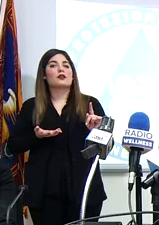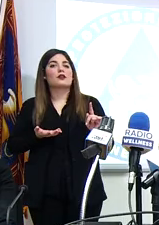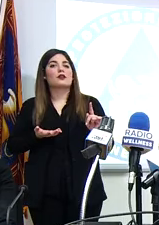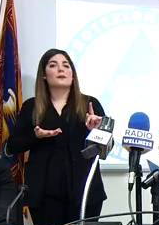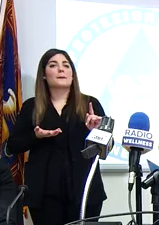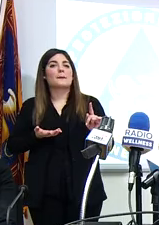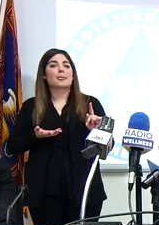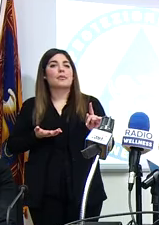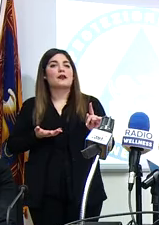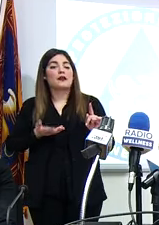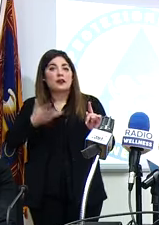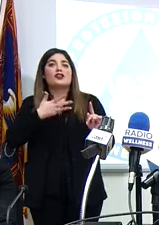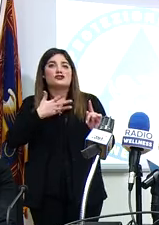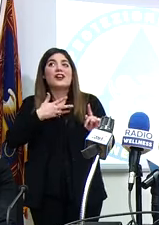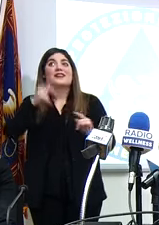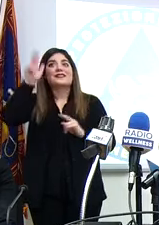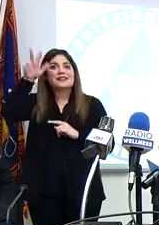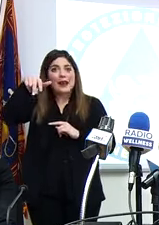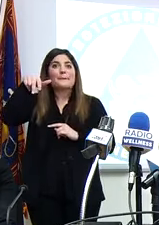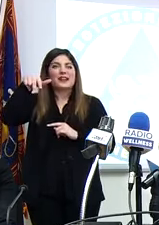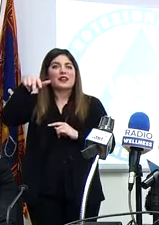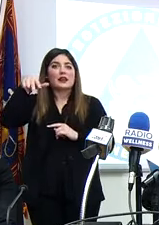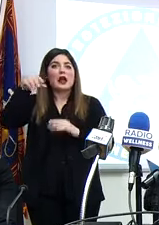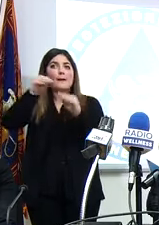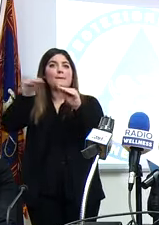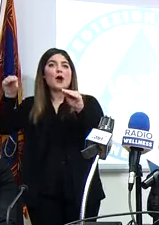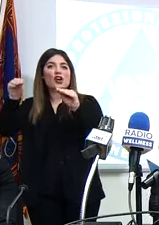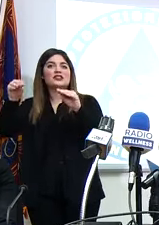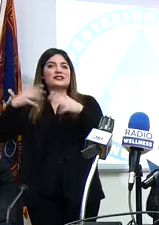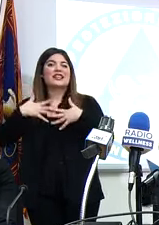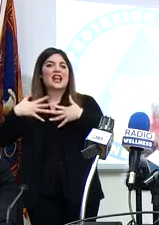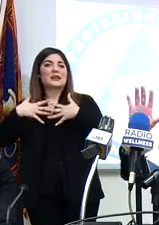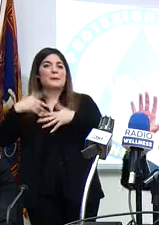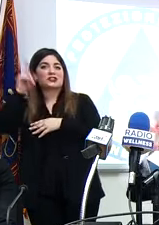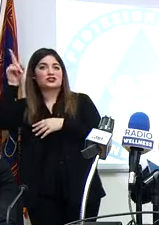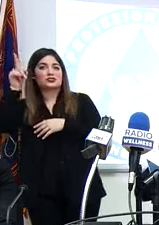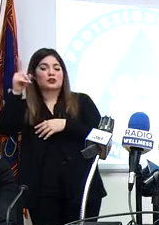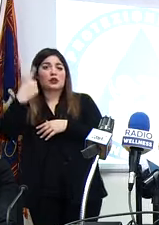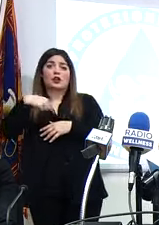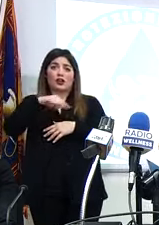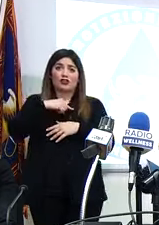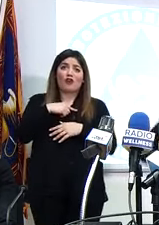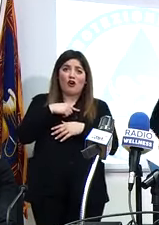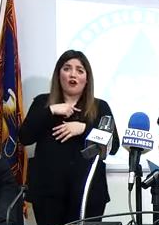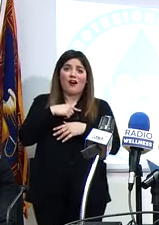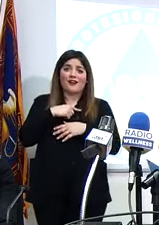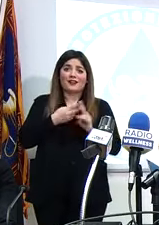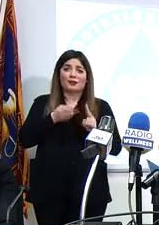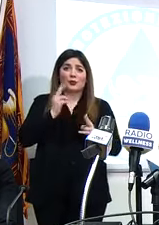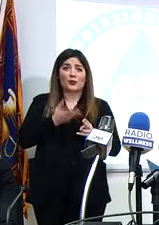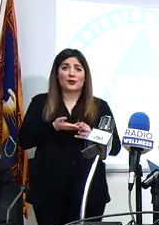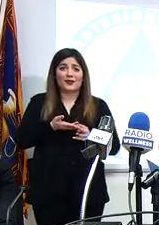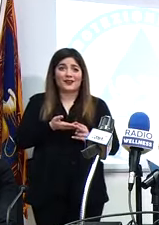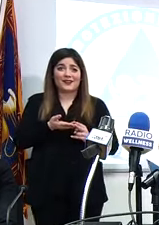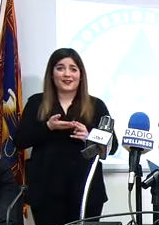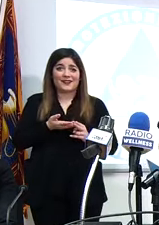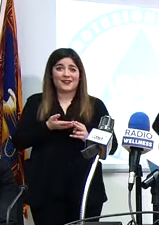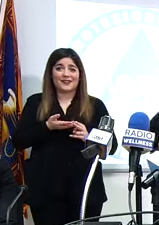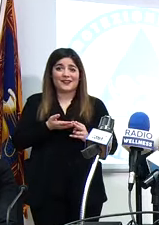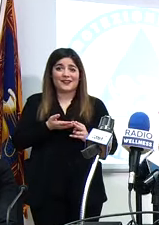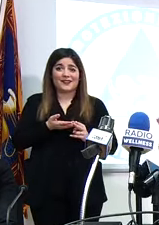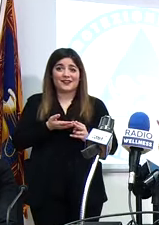contro i 5.000 dell'Italia. Il Veneto aveva 500 posti e la Lombardia 500, un'altra, tornando alla